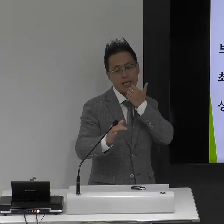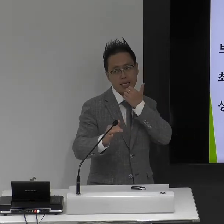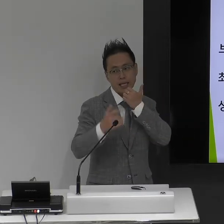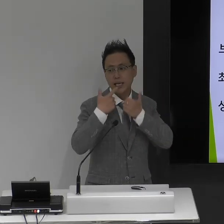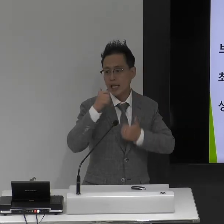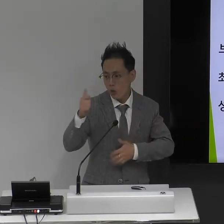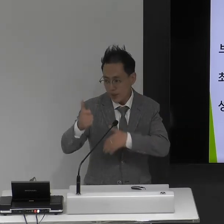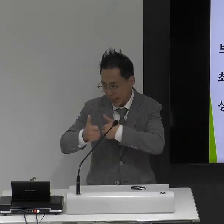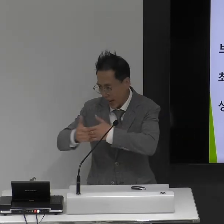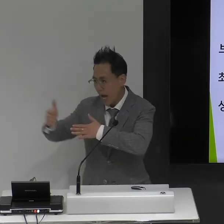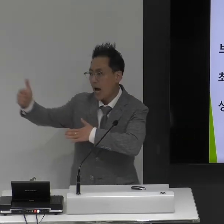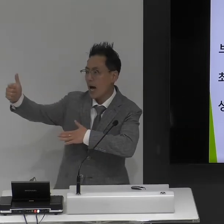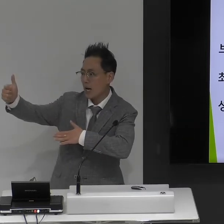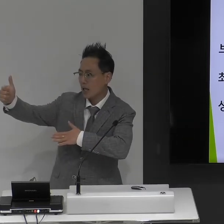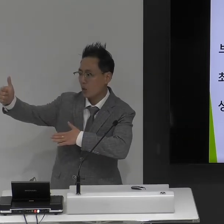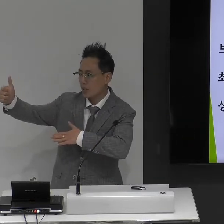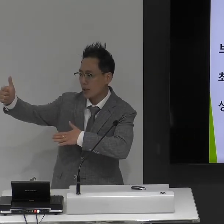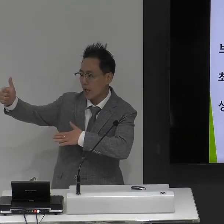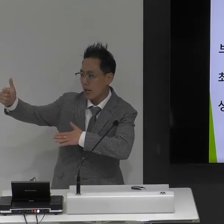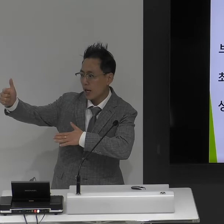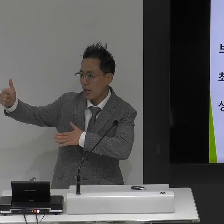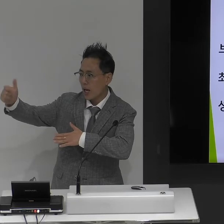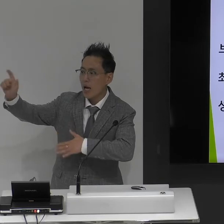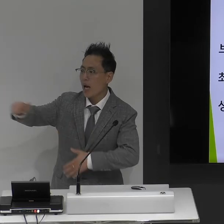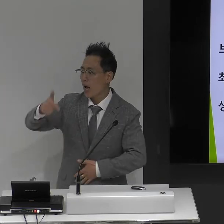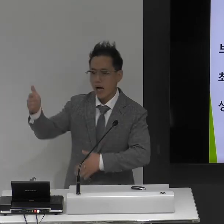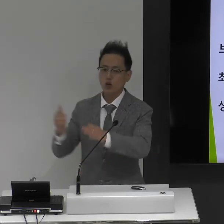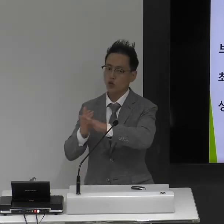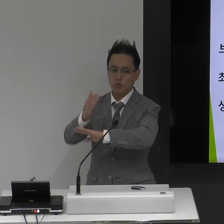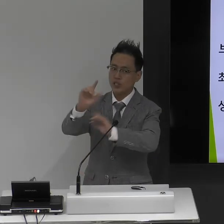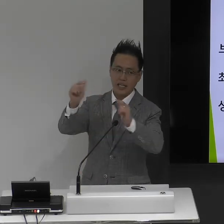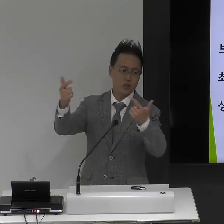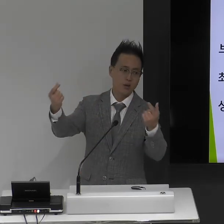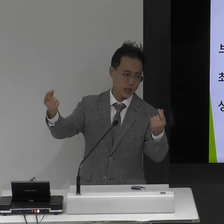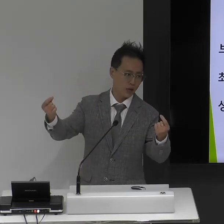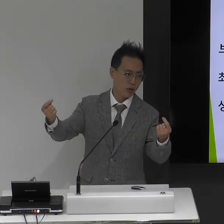이삭이 야곱한테 가라고 했을 때 하루 넘지 않은 것 같아요.